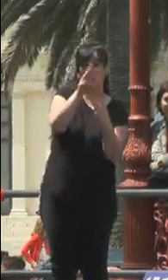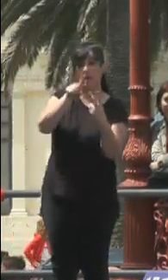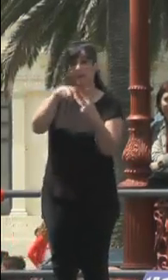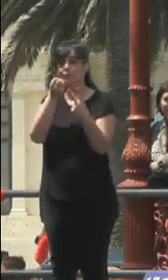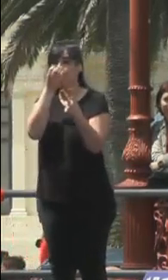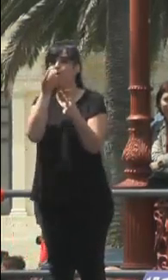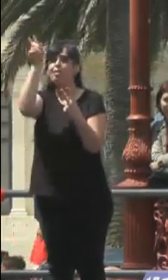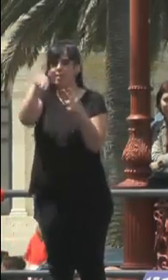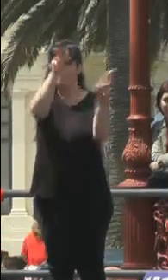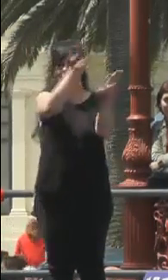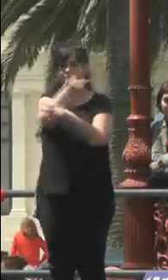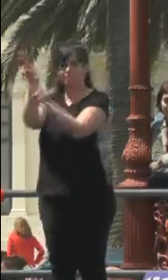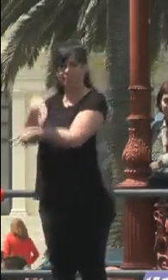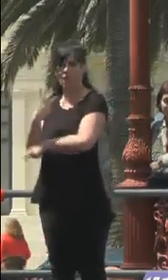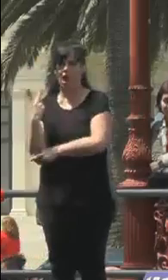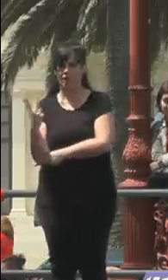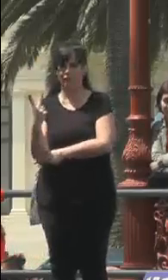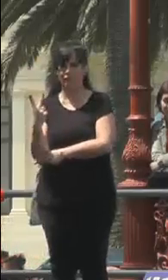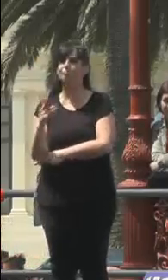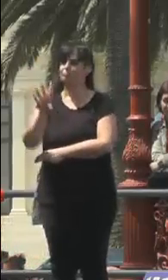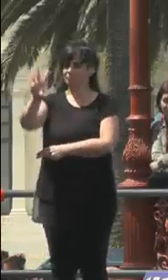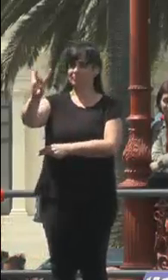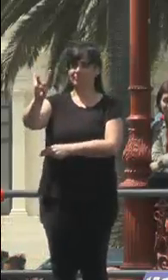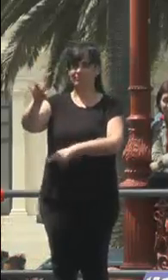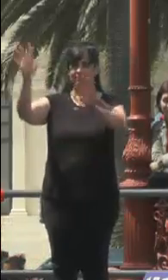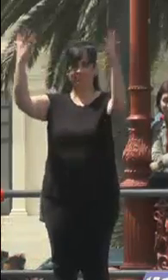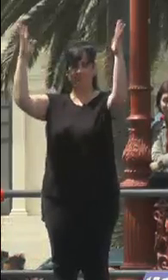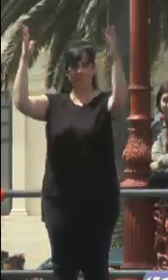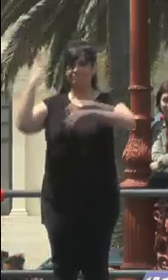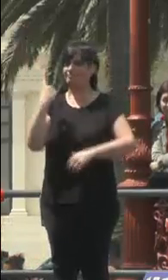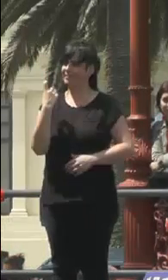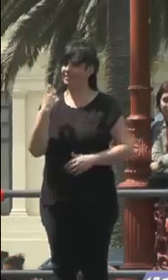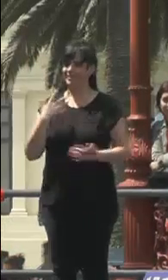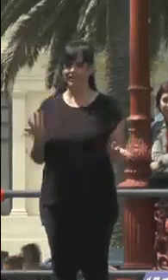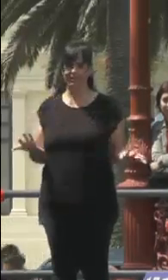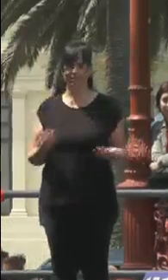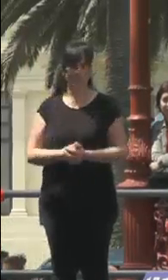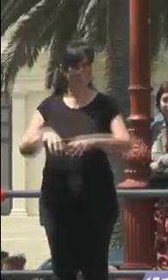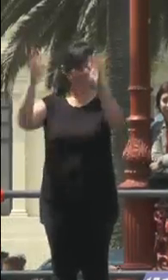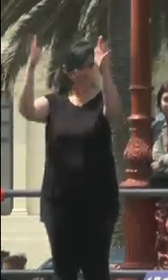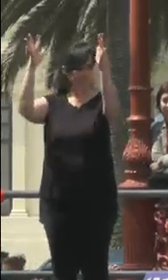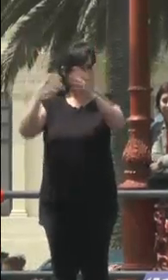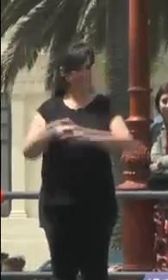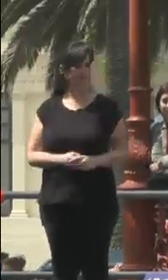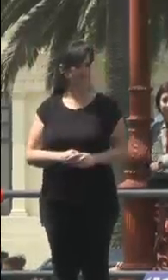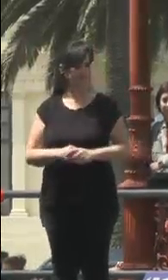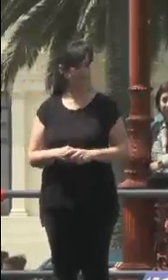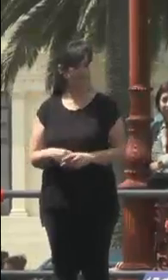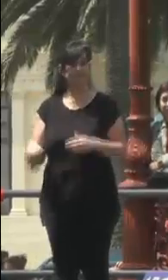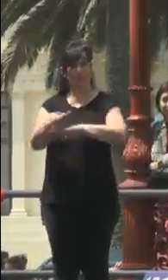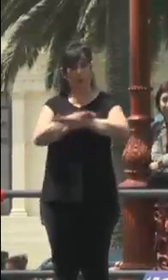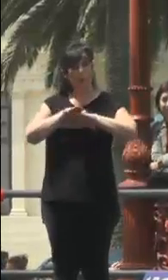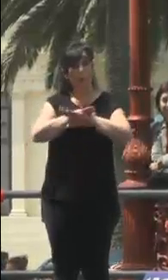Partido Socialista. Claro que sí, imprescindible. O goberno